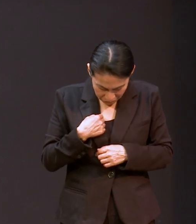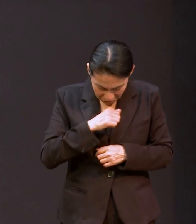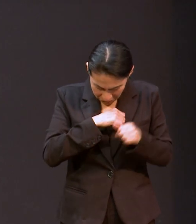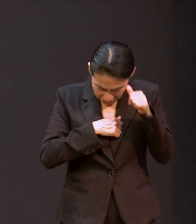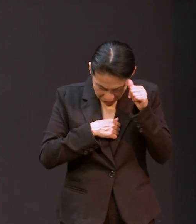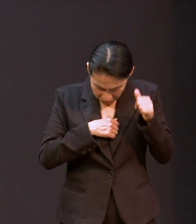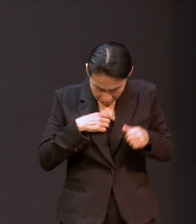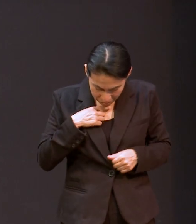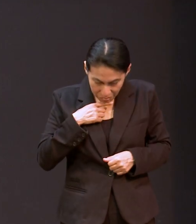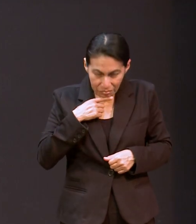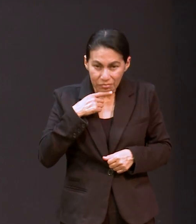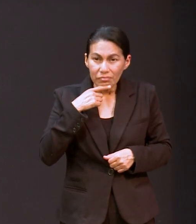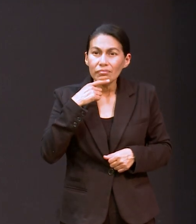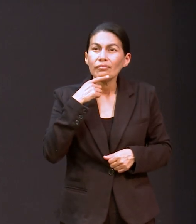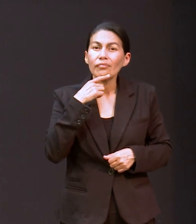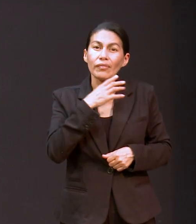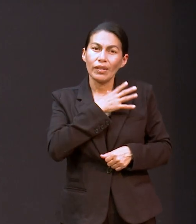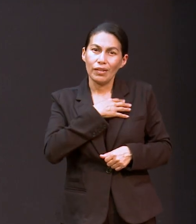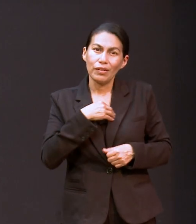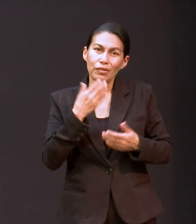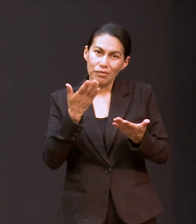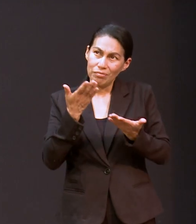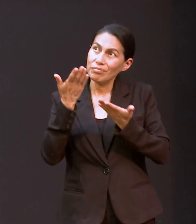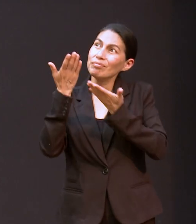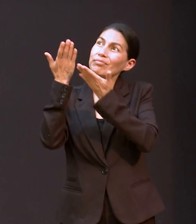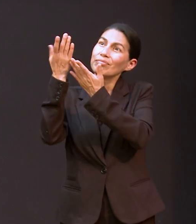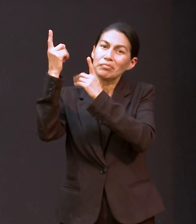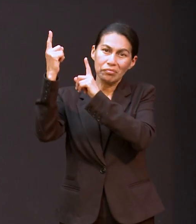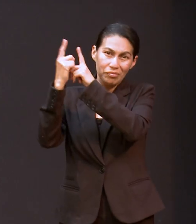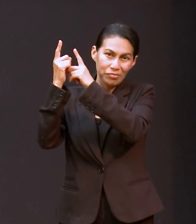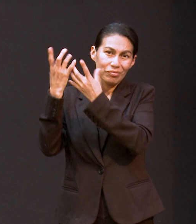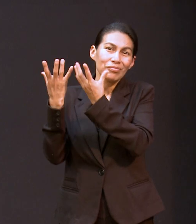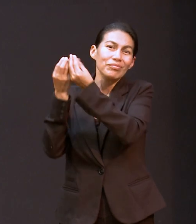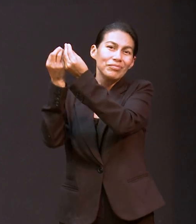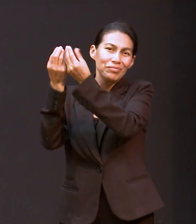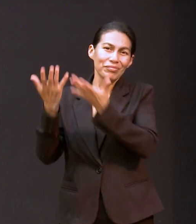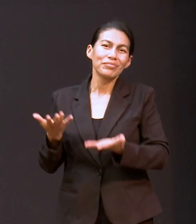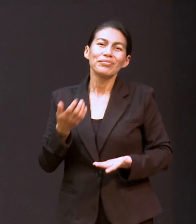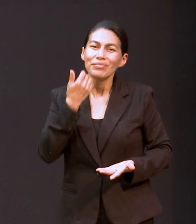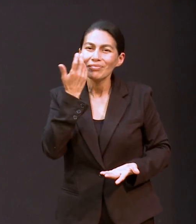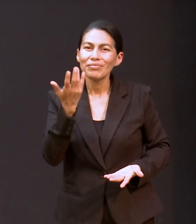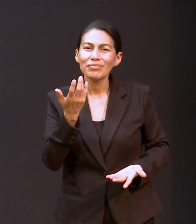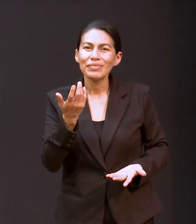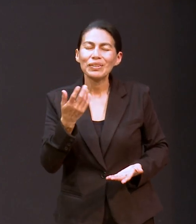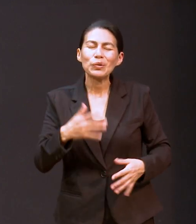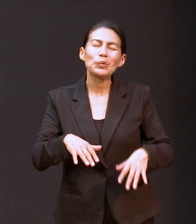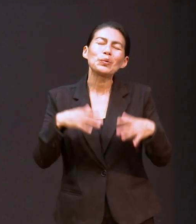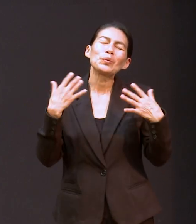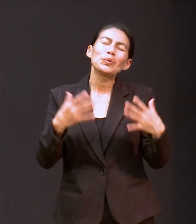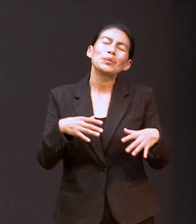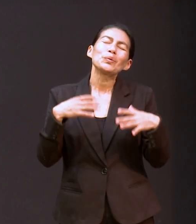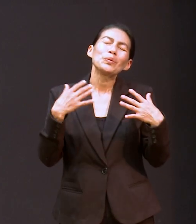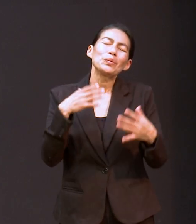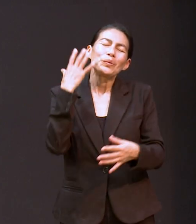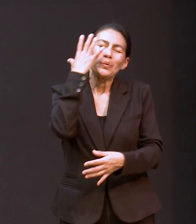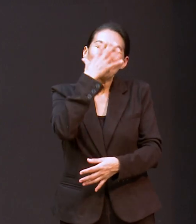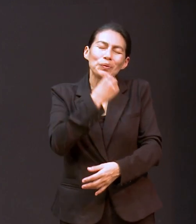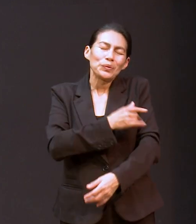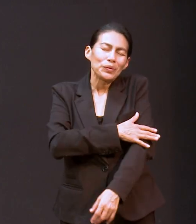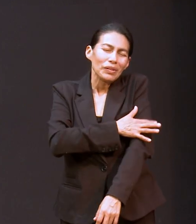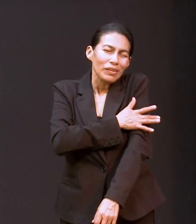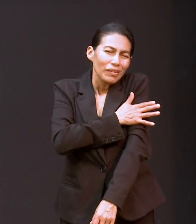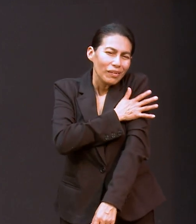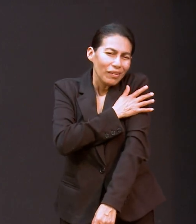Te quiero conmigo por toda la eternidad Cómo no llorar de alegría ante este Dios